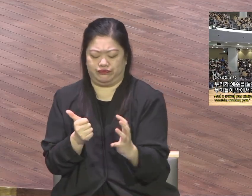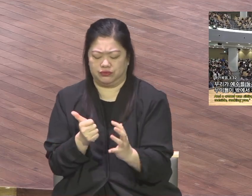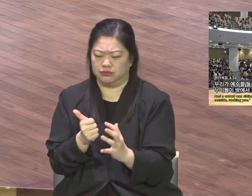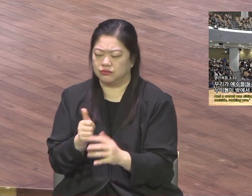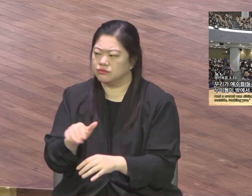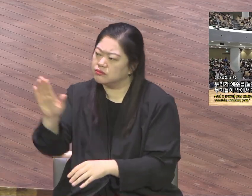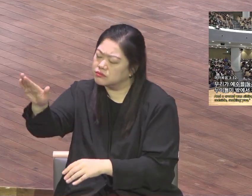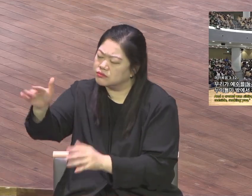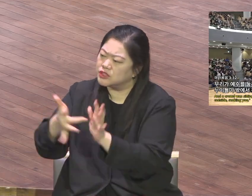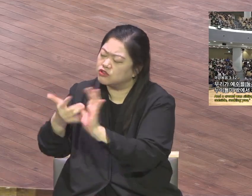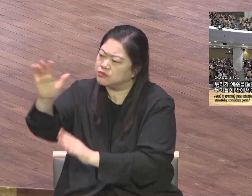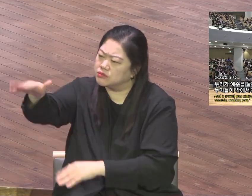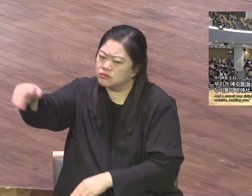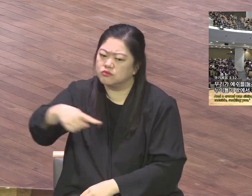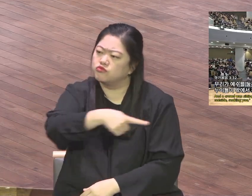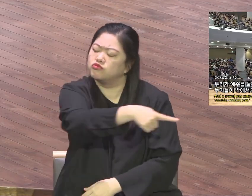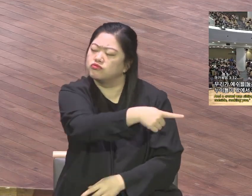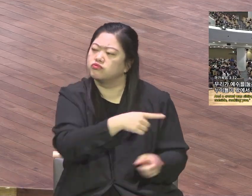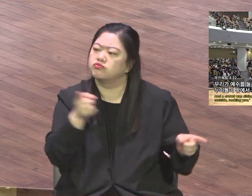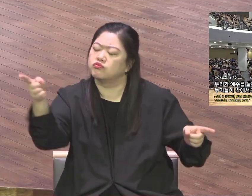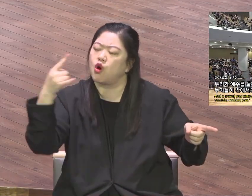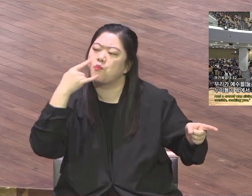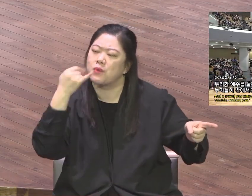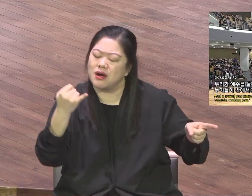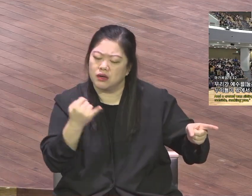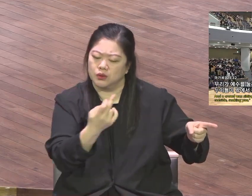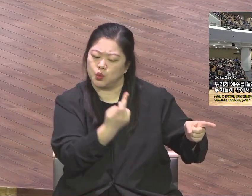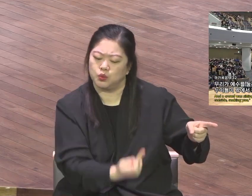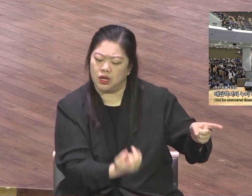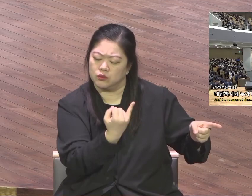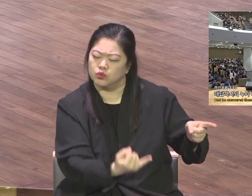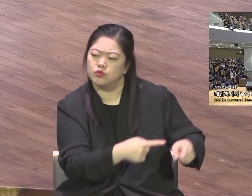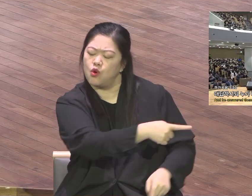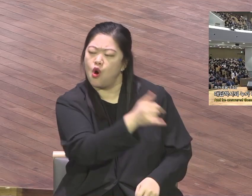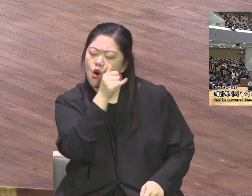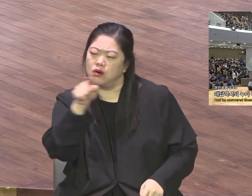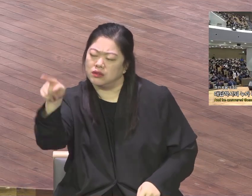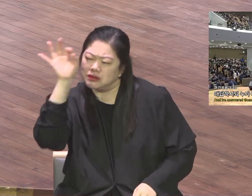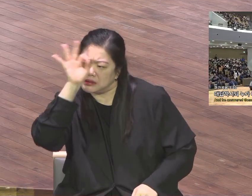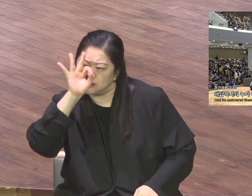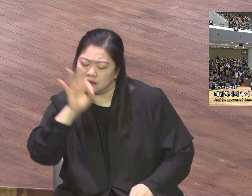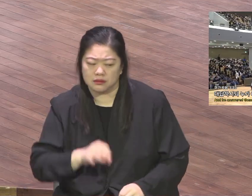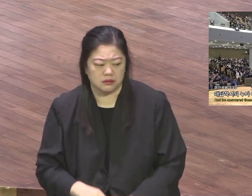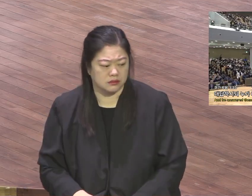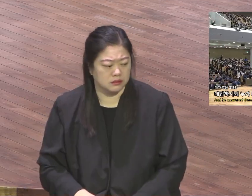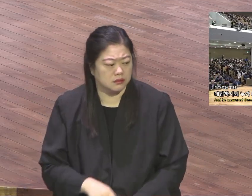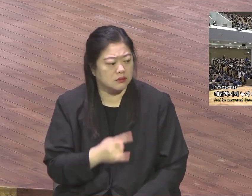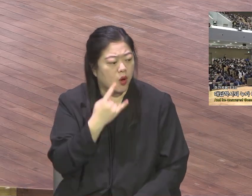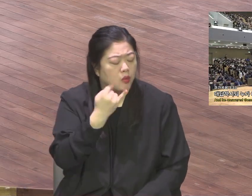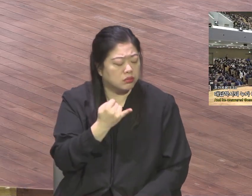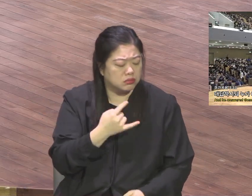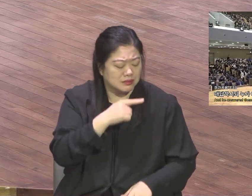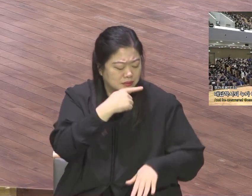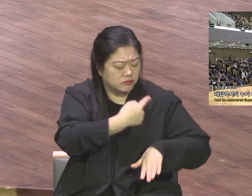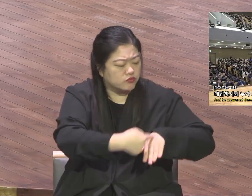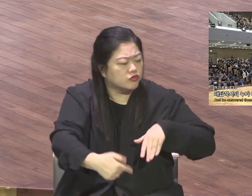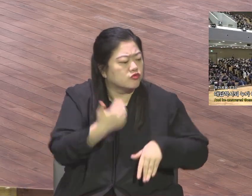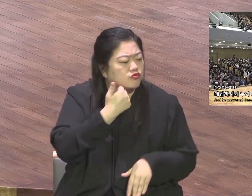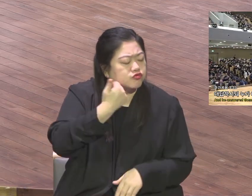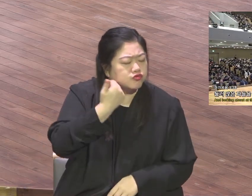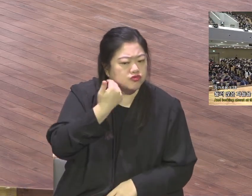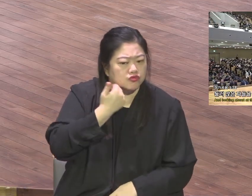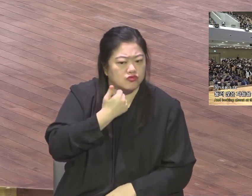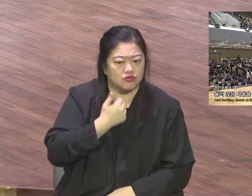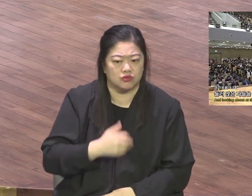보소서 당신의 어머니와 동생들과 누이들이 밖에서 찾나이다. 대답하시되 누가 내 어머니이며 동생들이냐